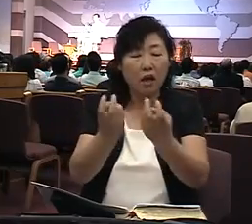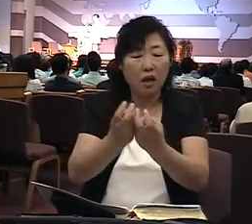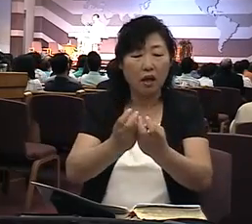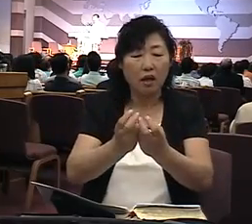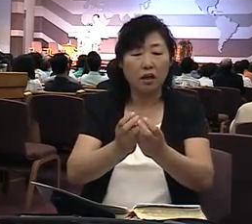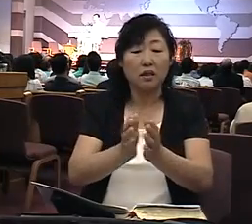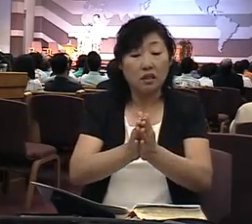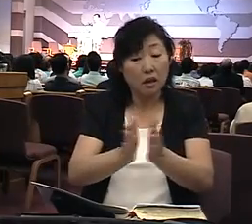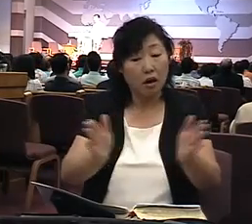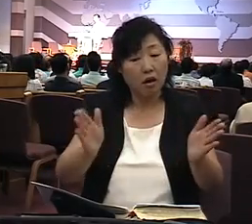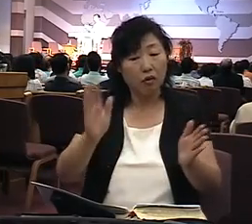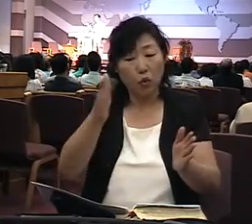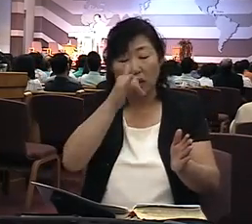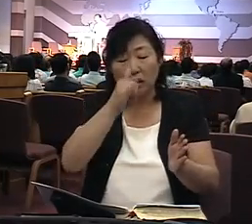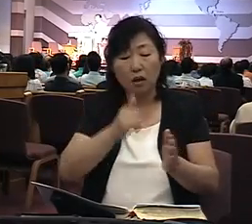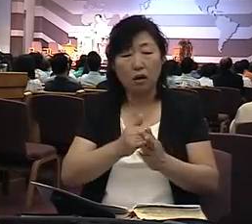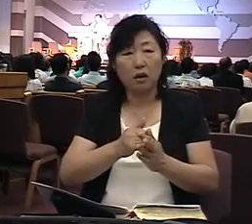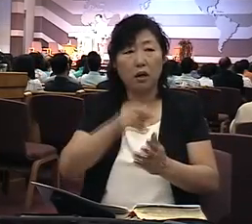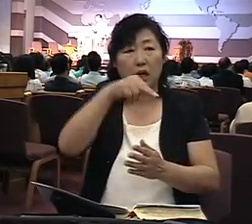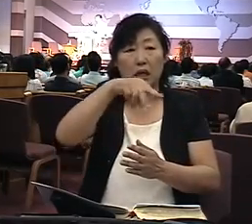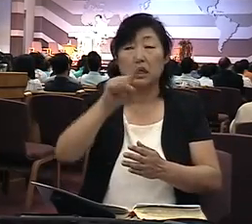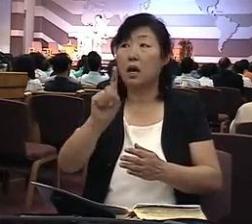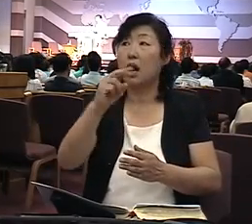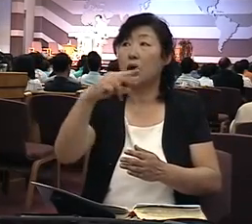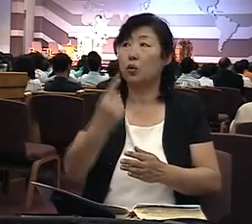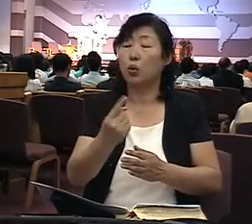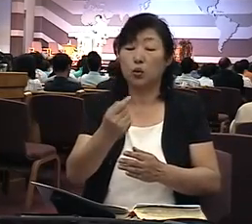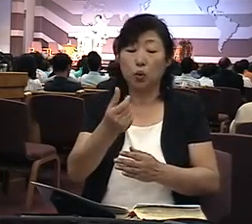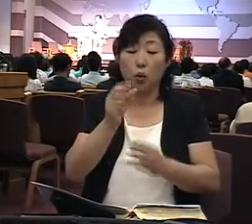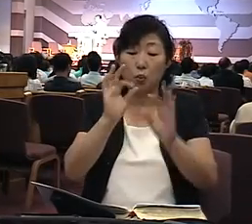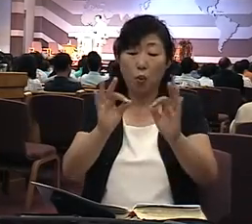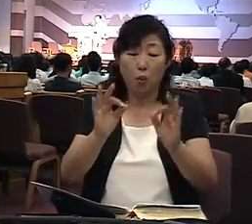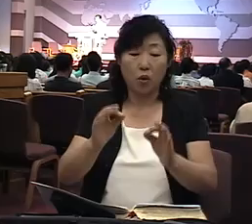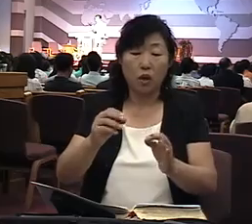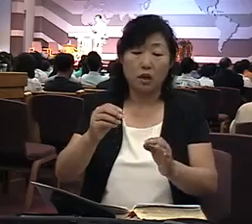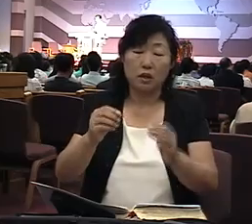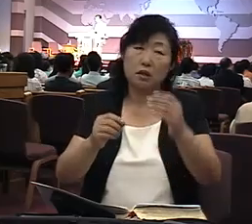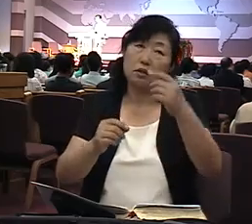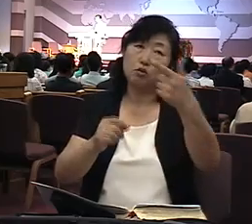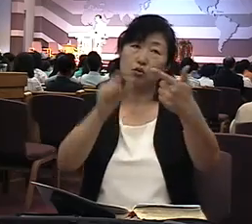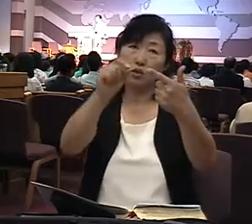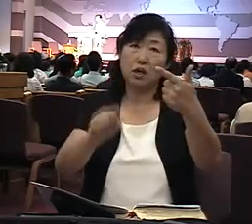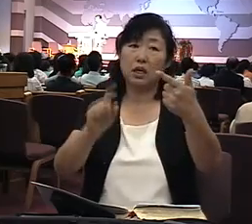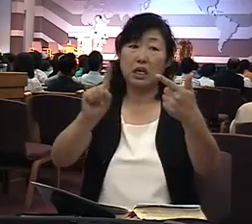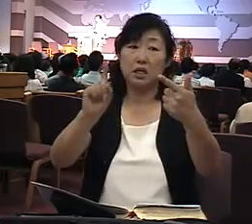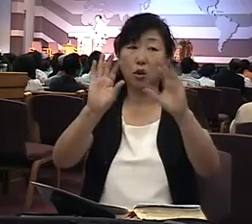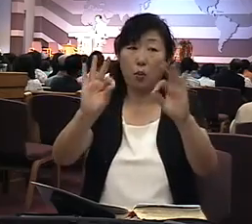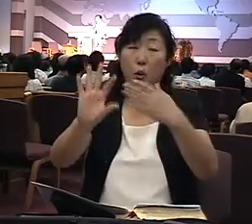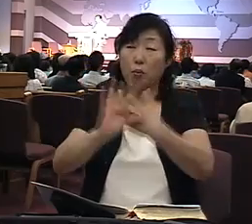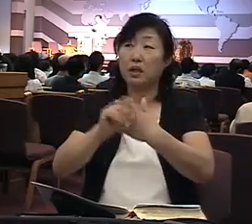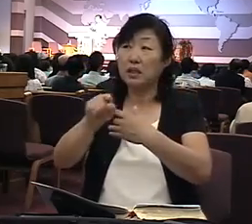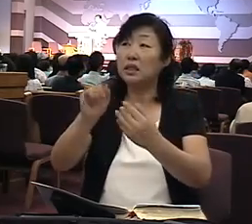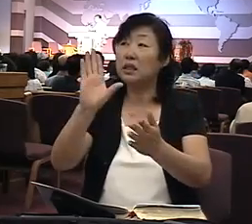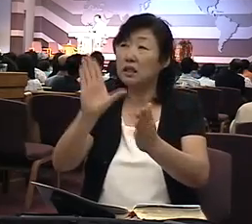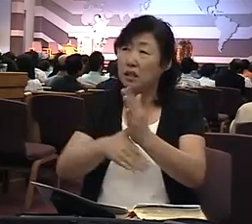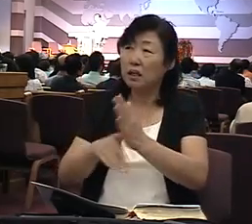있습니까? 사도행전 한번 조금 보겠는데 사도행전 6장 1절을 보면 그 당시 계속 늘어가고